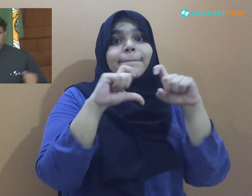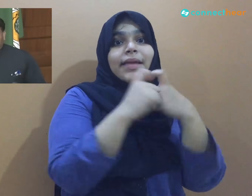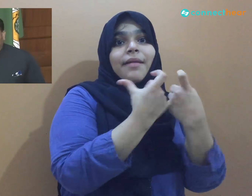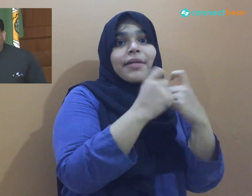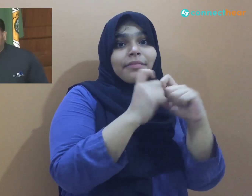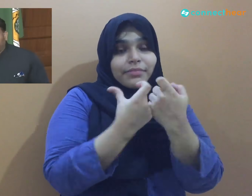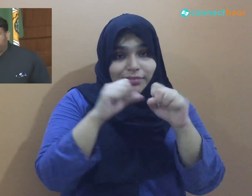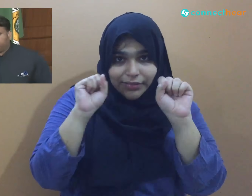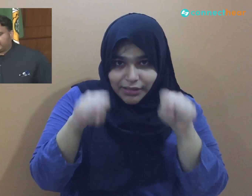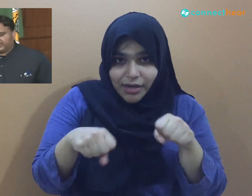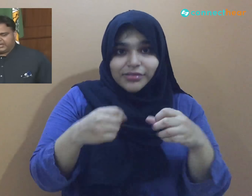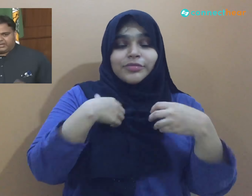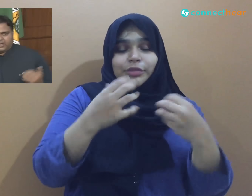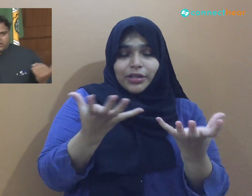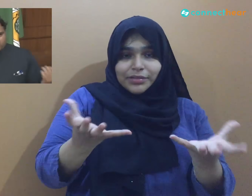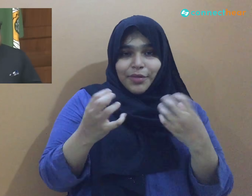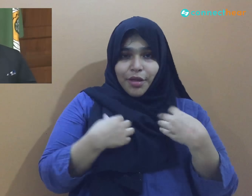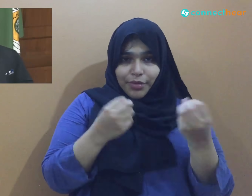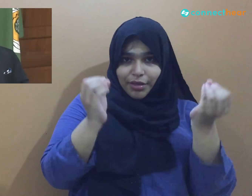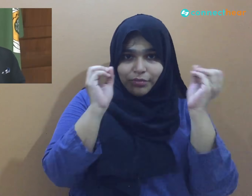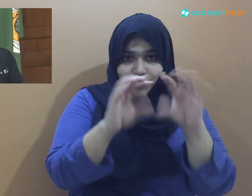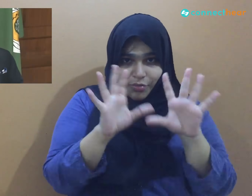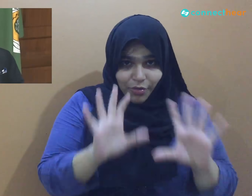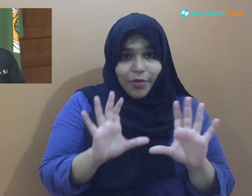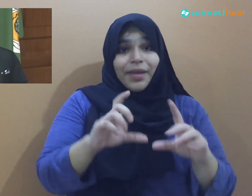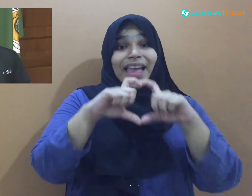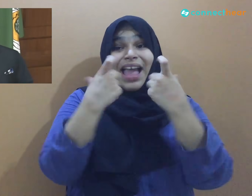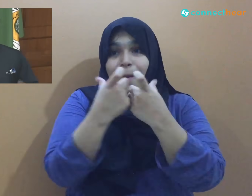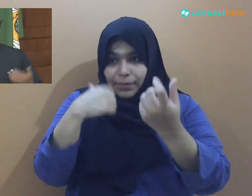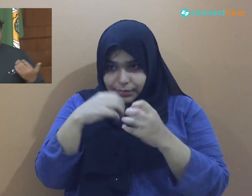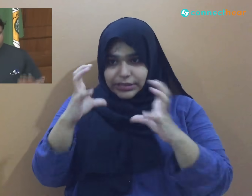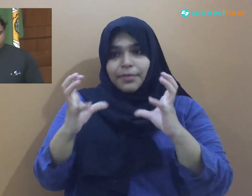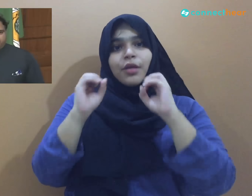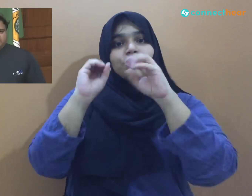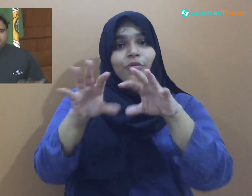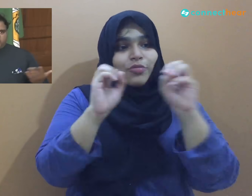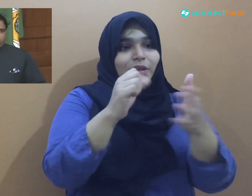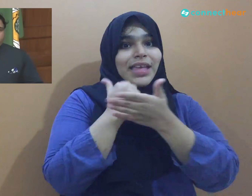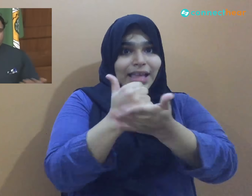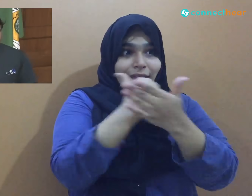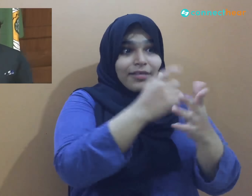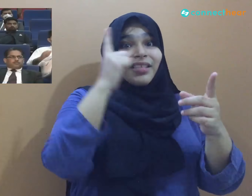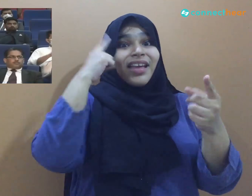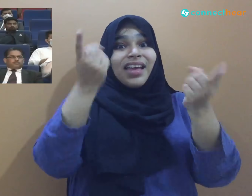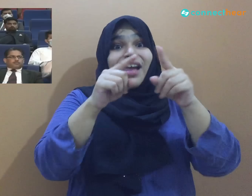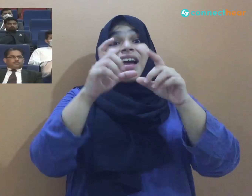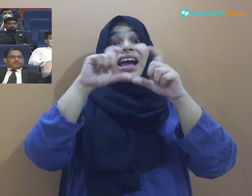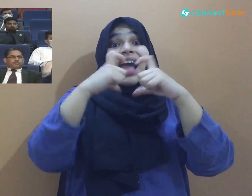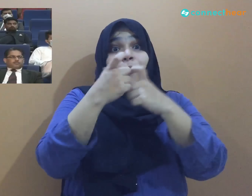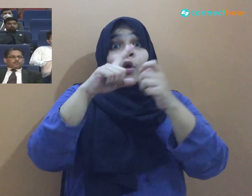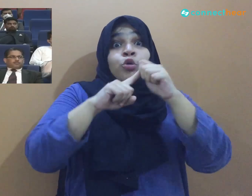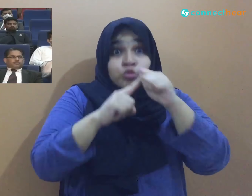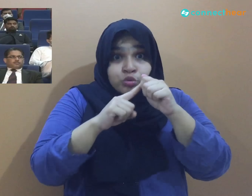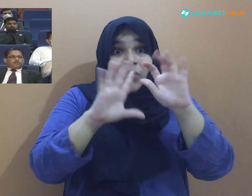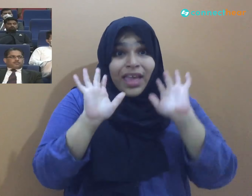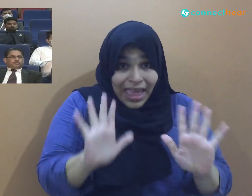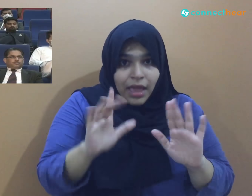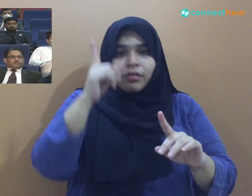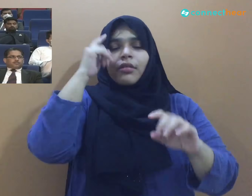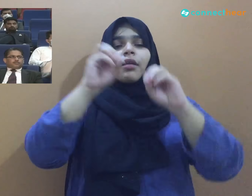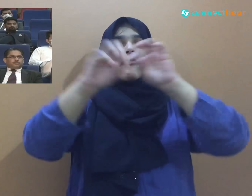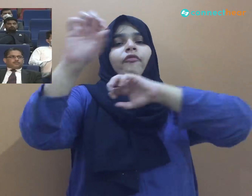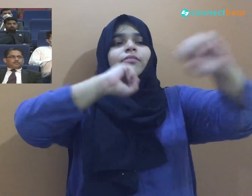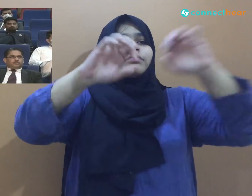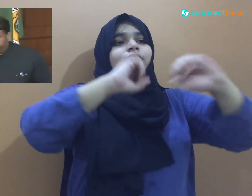وہ آپ کے حوالے بھی کریں گے اور اس کے ساتھ کامرس منسٹری کے حوالے بھی کریں گے, بورڈ آف انویسٹمنٹ کو بھی دیں گے کہ ان کمپنیز کو اگر جو ہے وہ کر سکے.